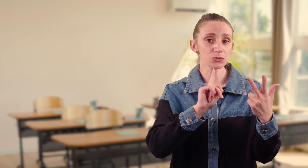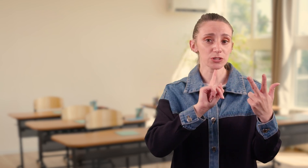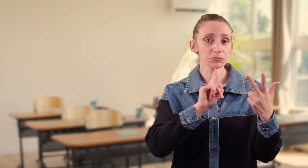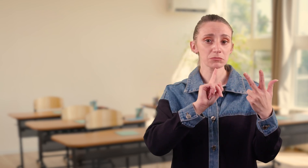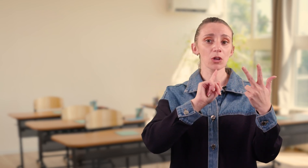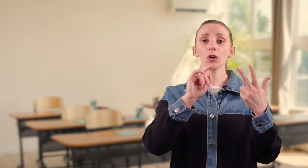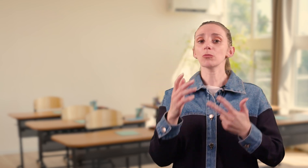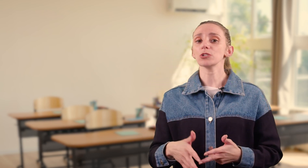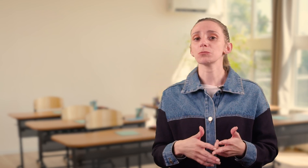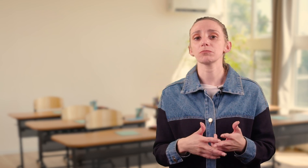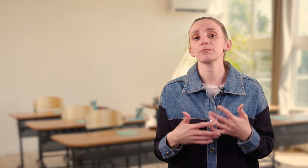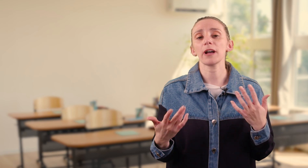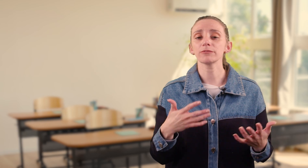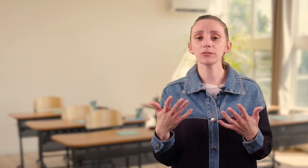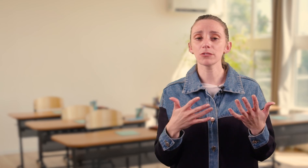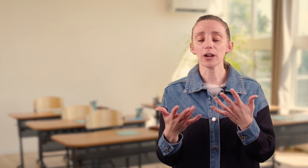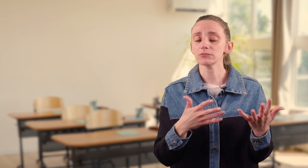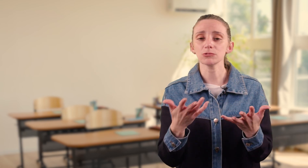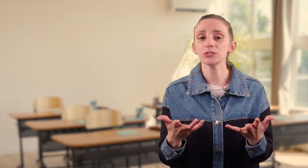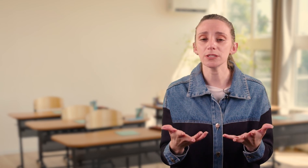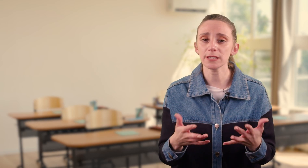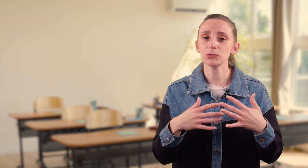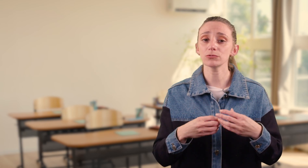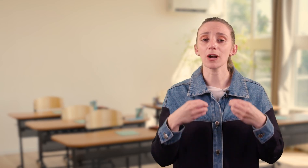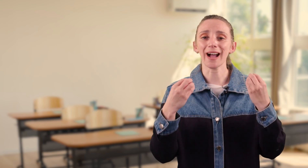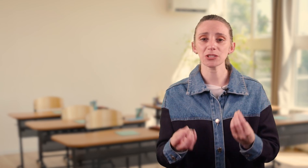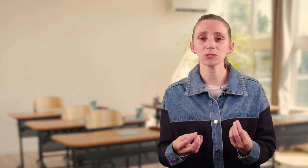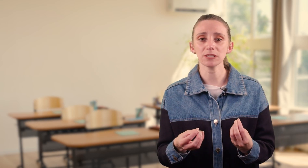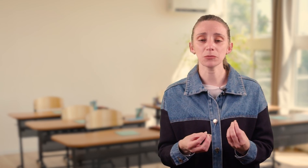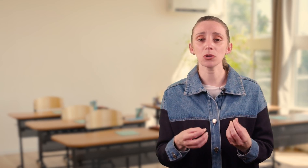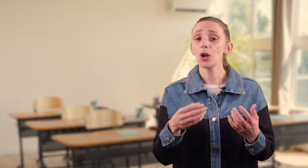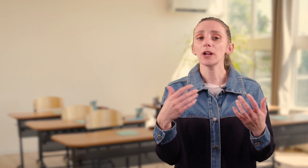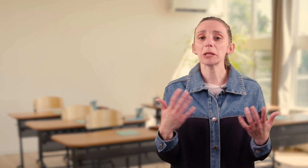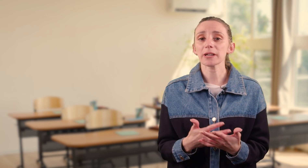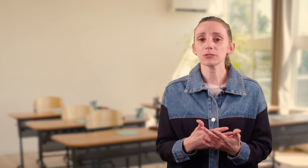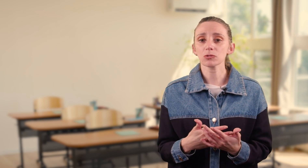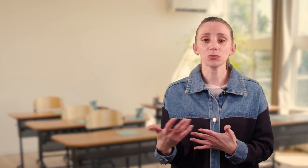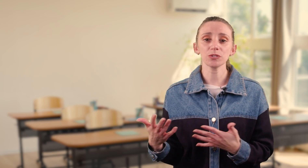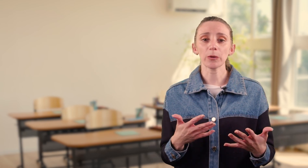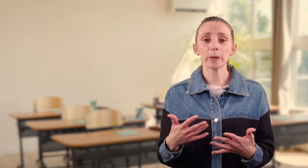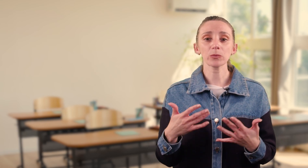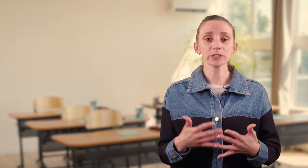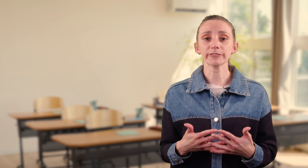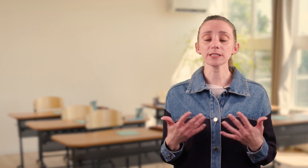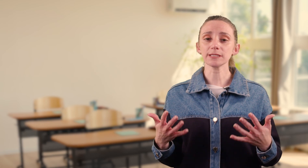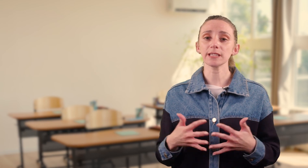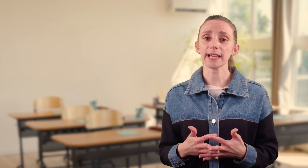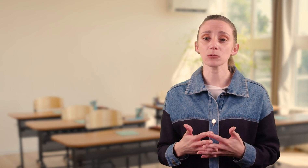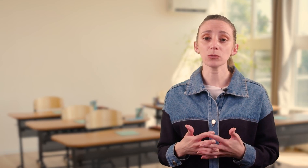fille. Moi j'ai pas vu l'utilité de vous rajouter des mots, les prénoms suffisent à eux-mêmes pour savoir si c'est un garçon ou une